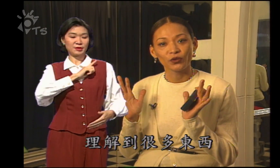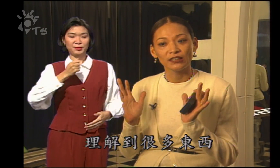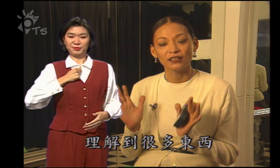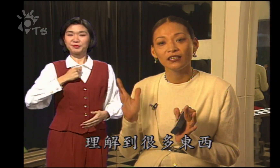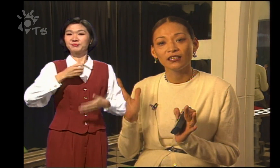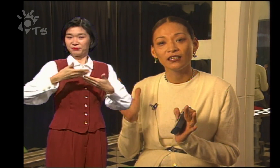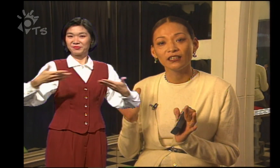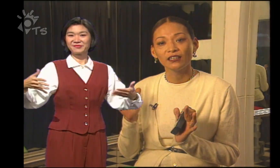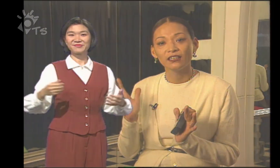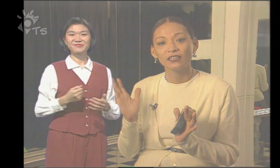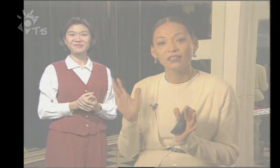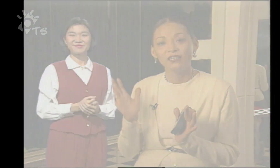西。